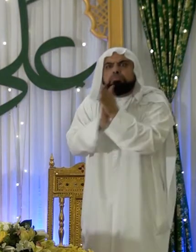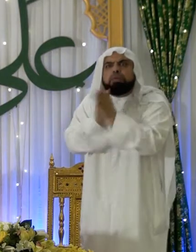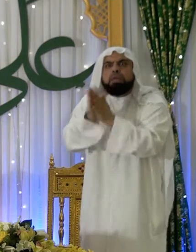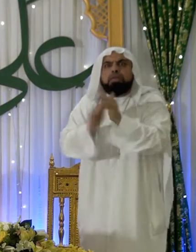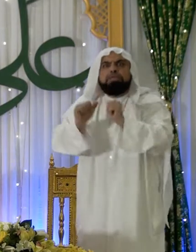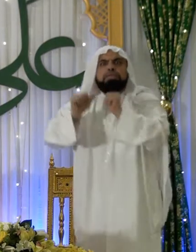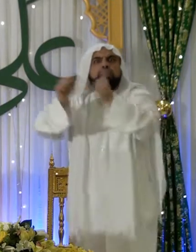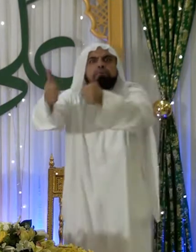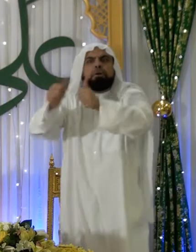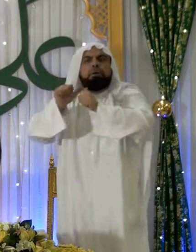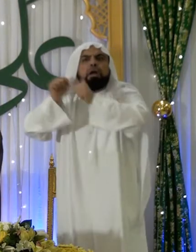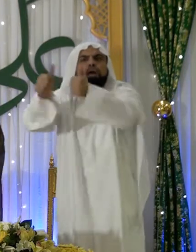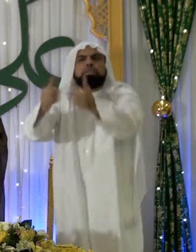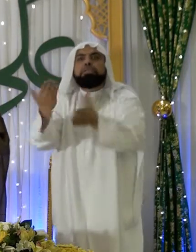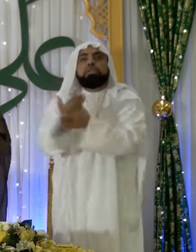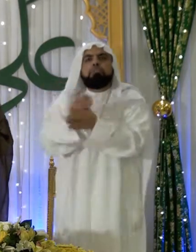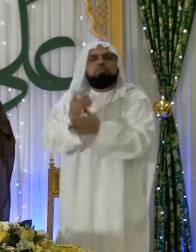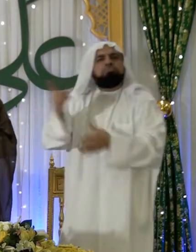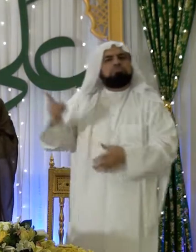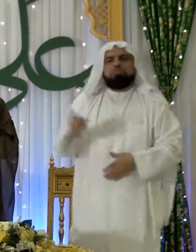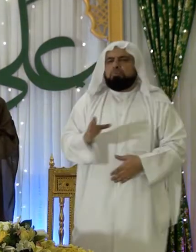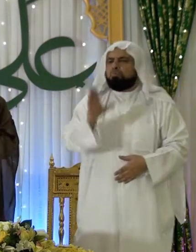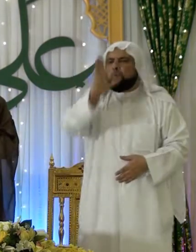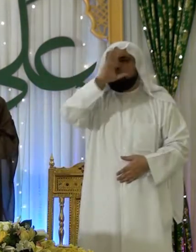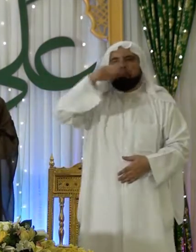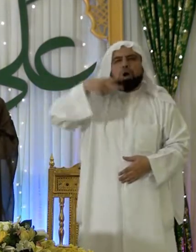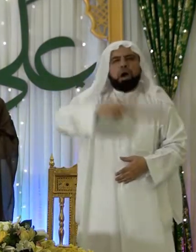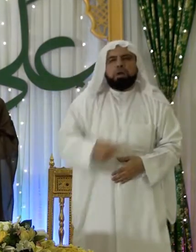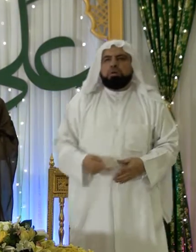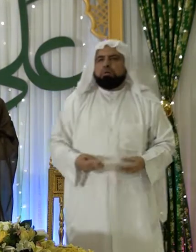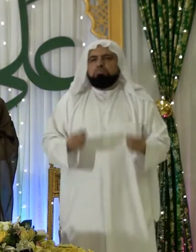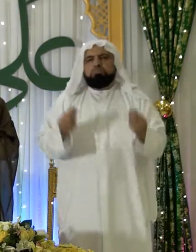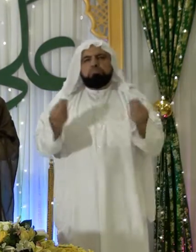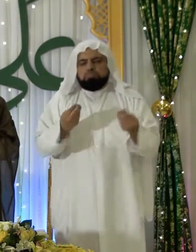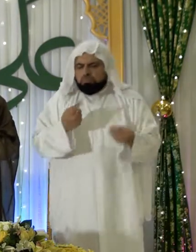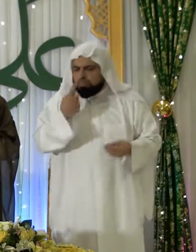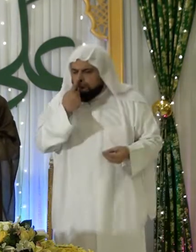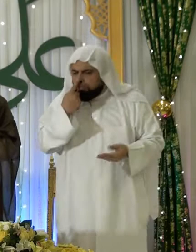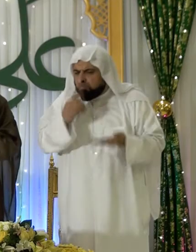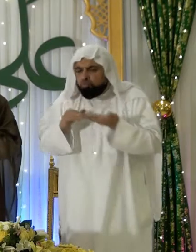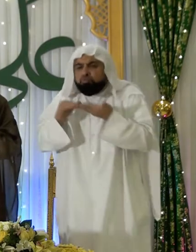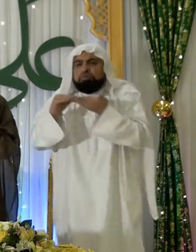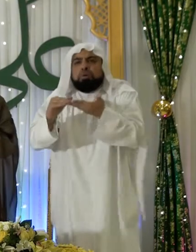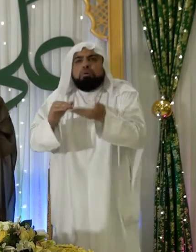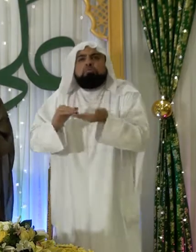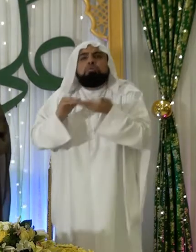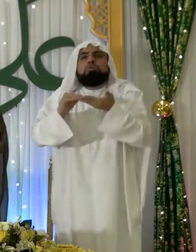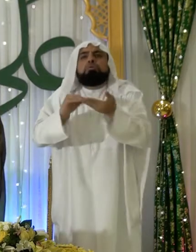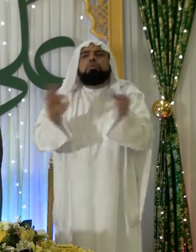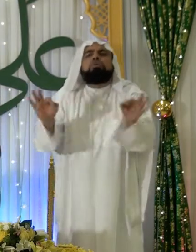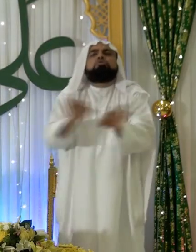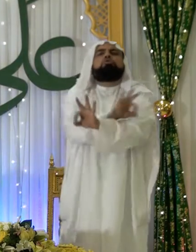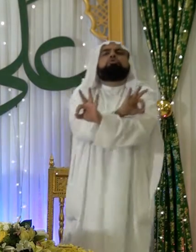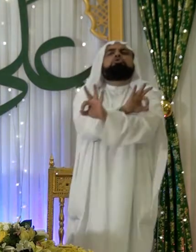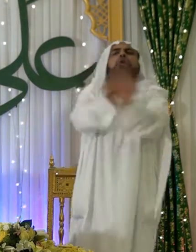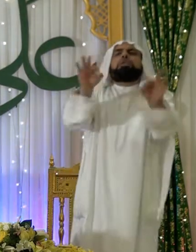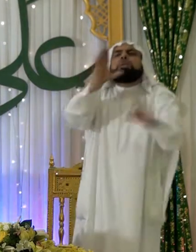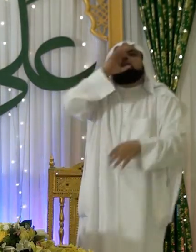كل موطن. رسول الله يشيد بعلي، ويشيد